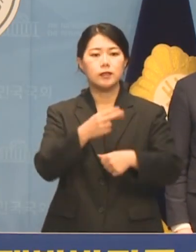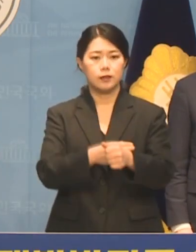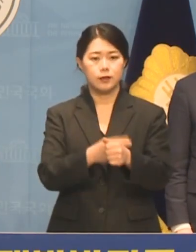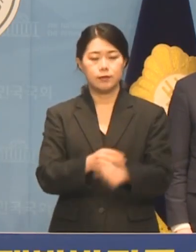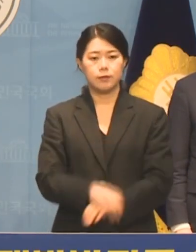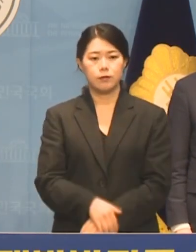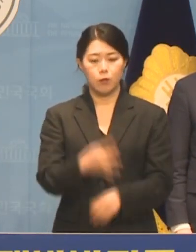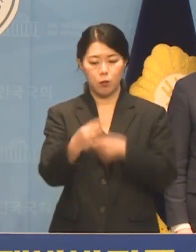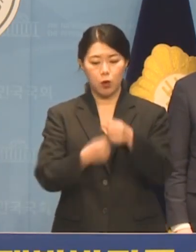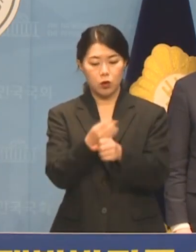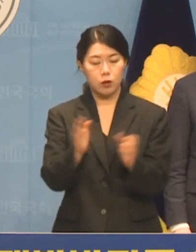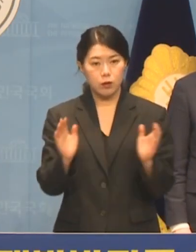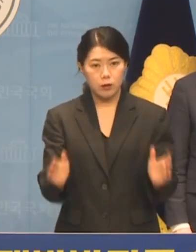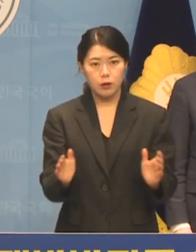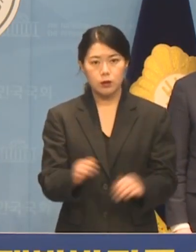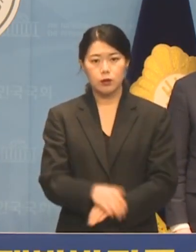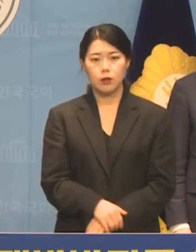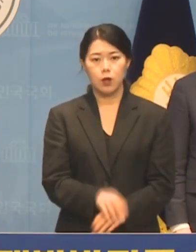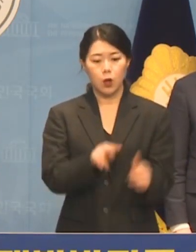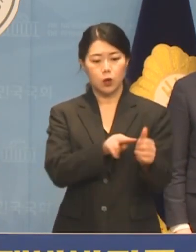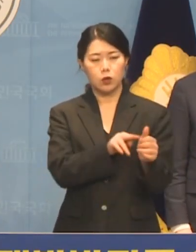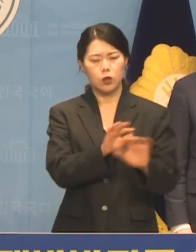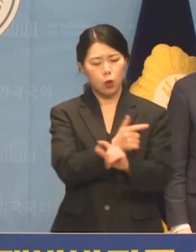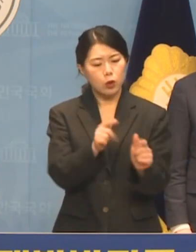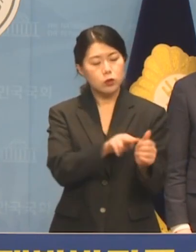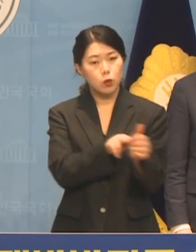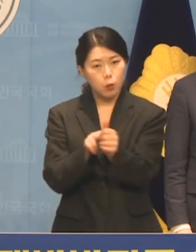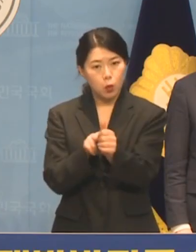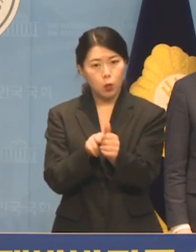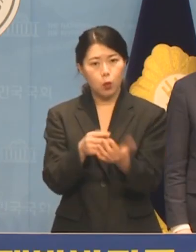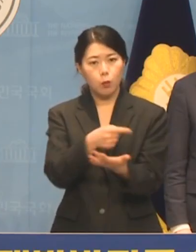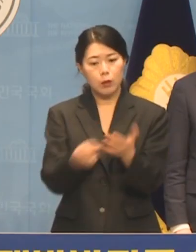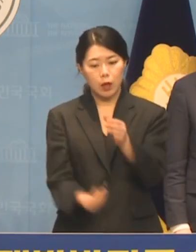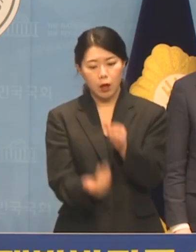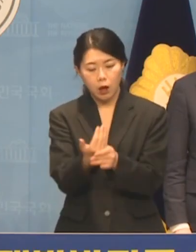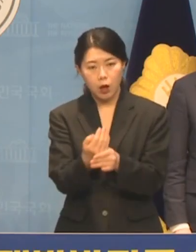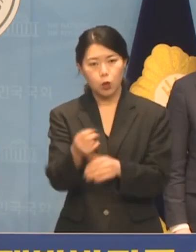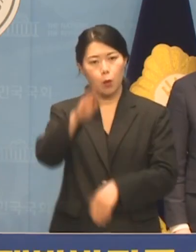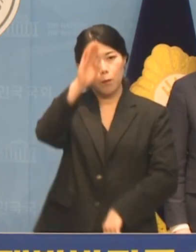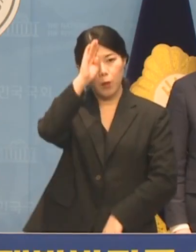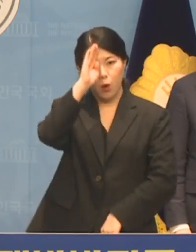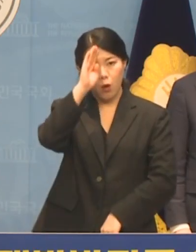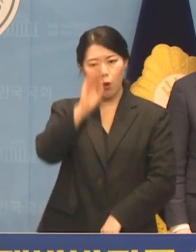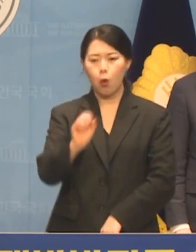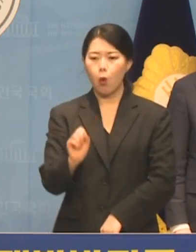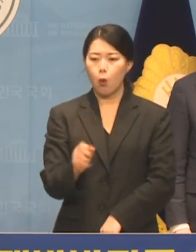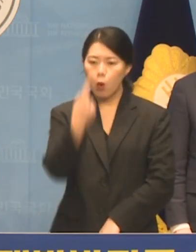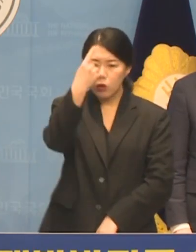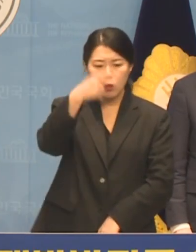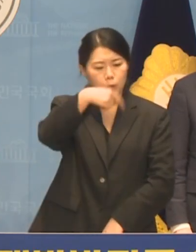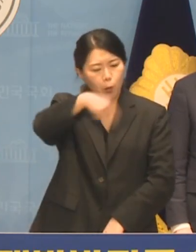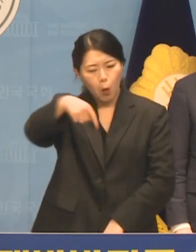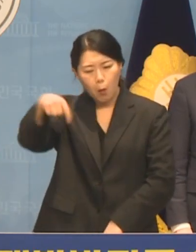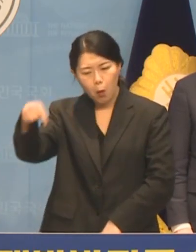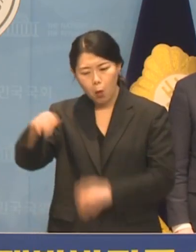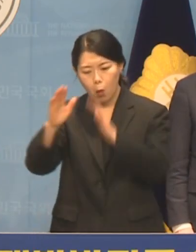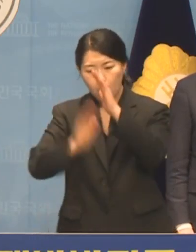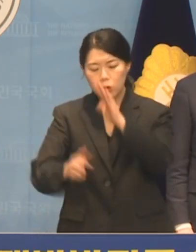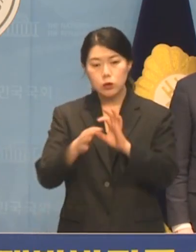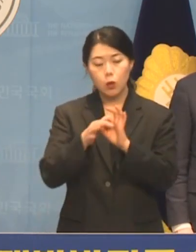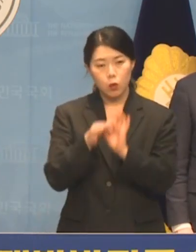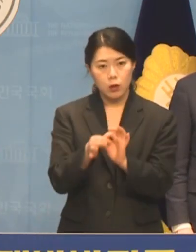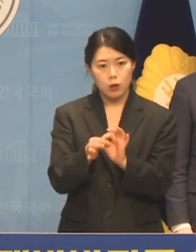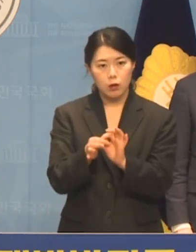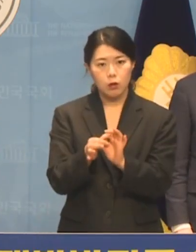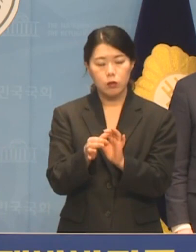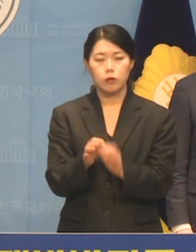수년 동안 이러한 정보들, 재해와 혹은 또 질병, 그 원인들을 찾는 공적인 자원을